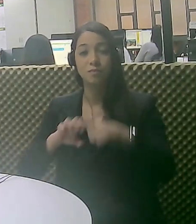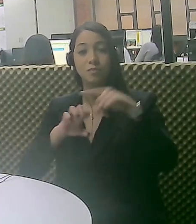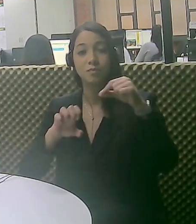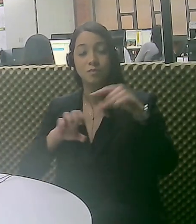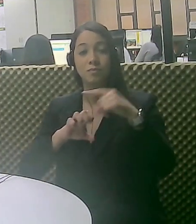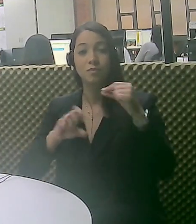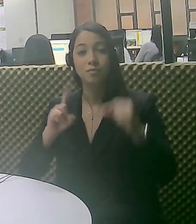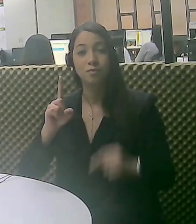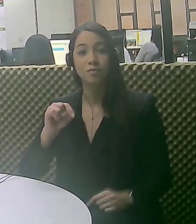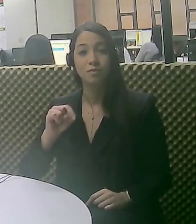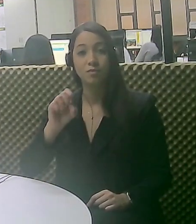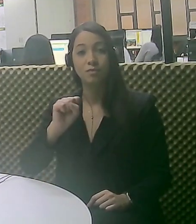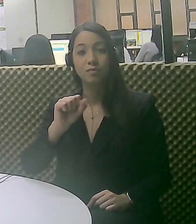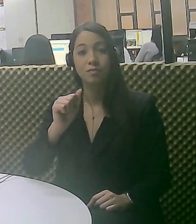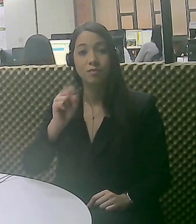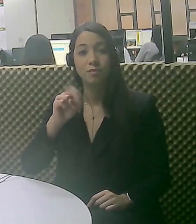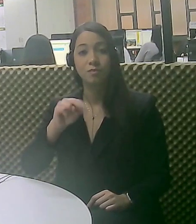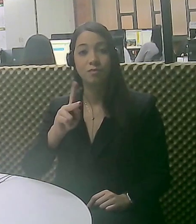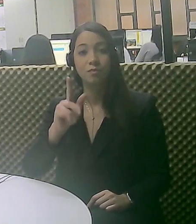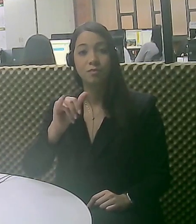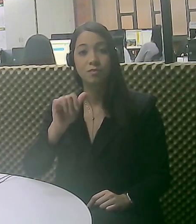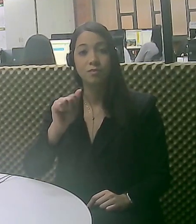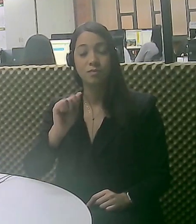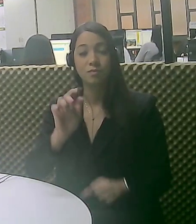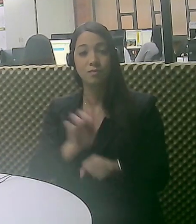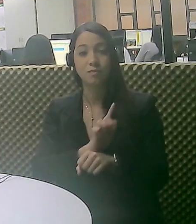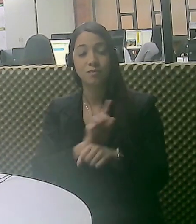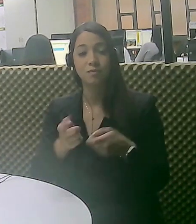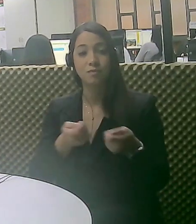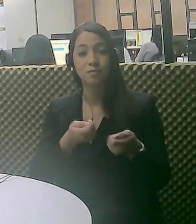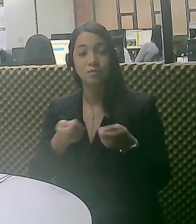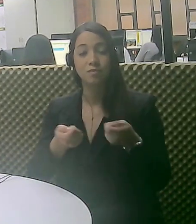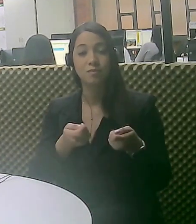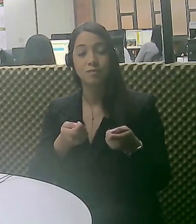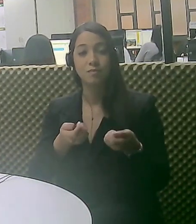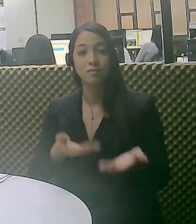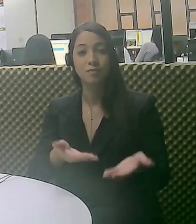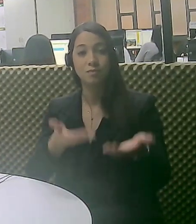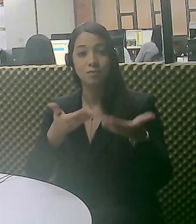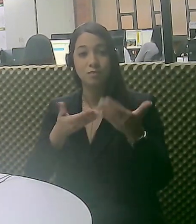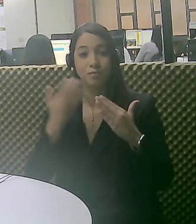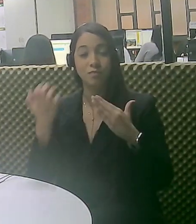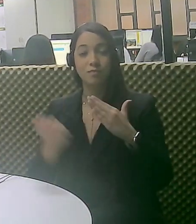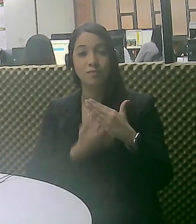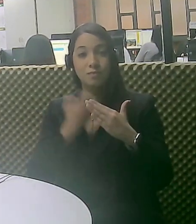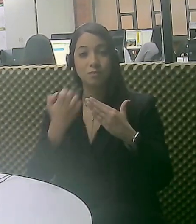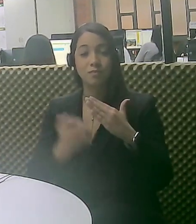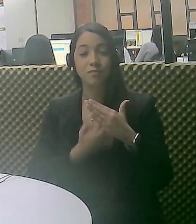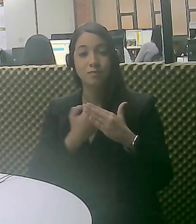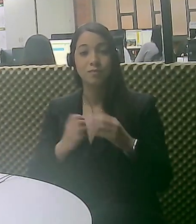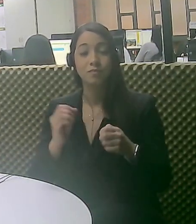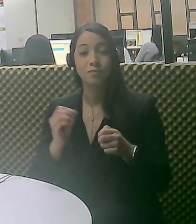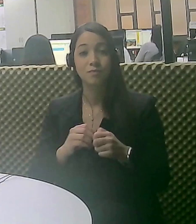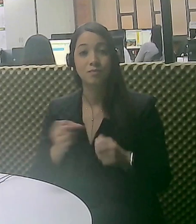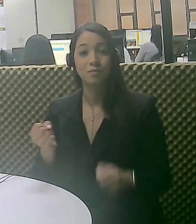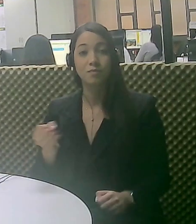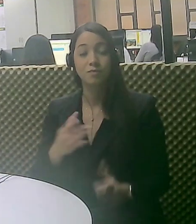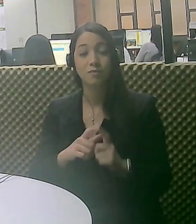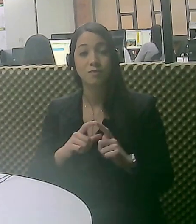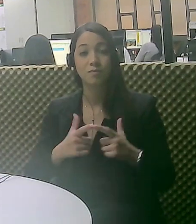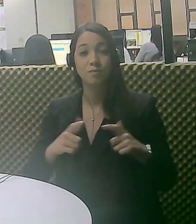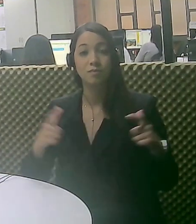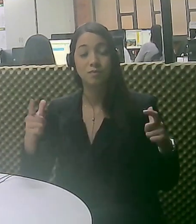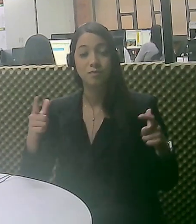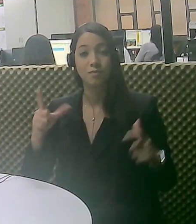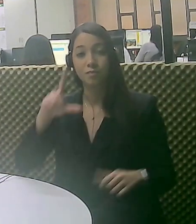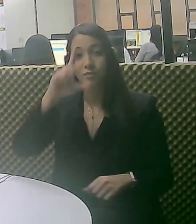cidade é a da Sankia Gestão de Negócios. O projeto para receber a empresa, que acabou de realizar mais uma expansão e é